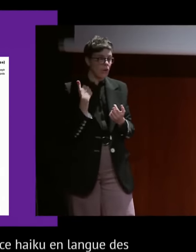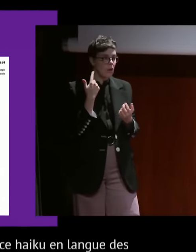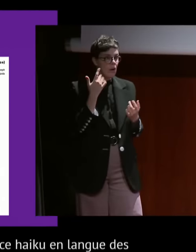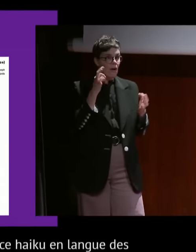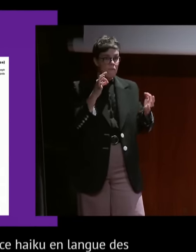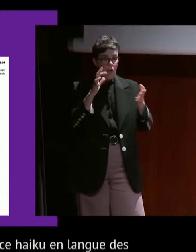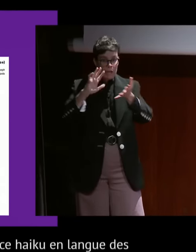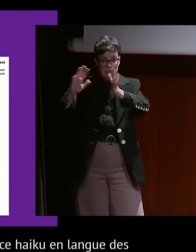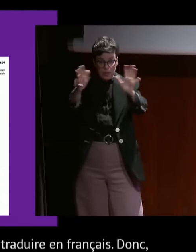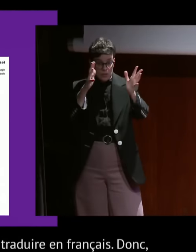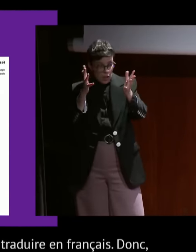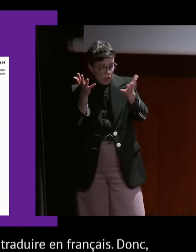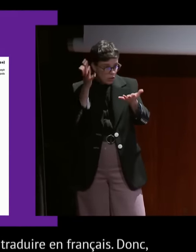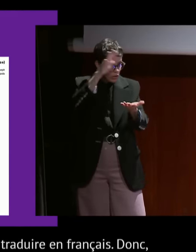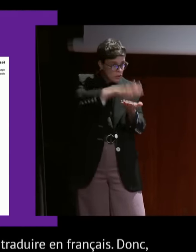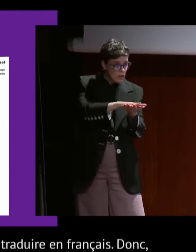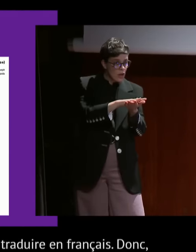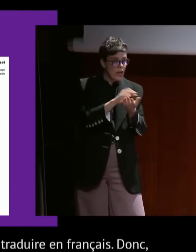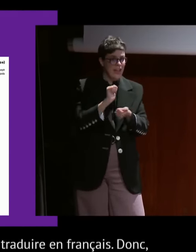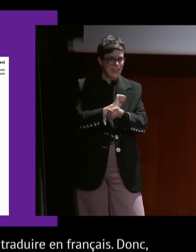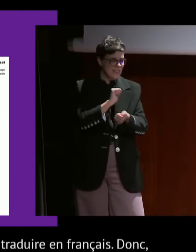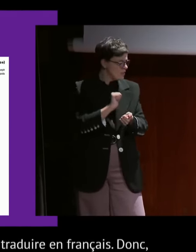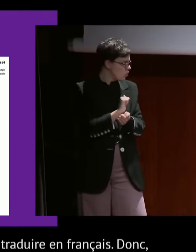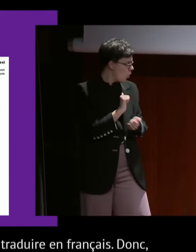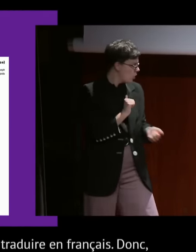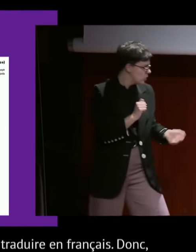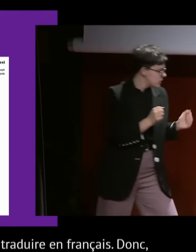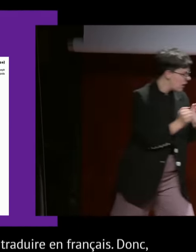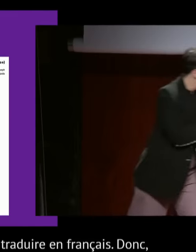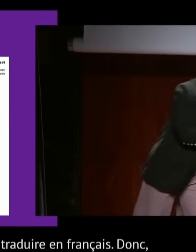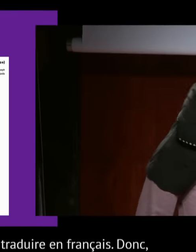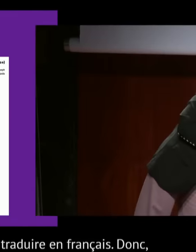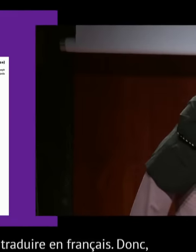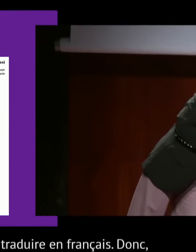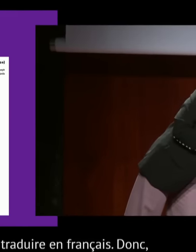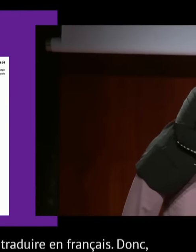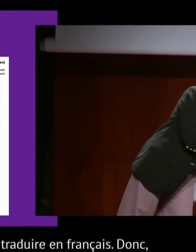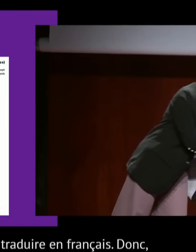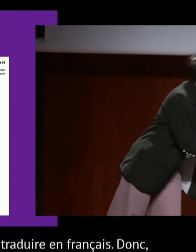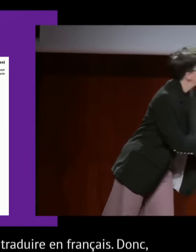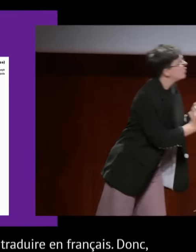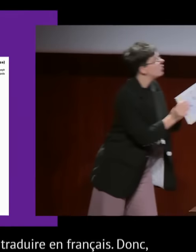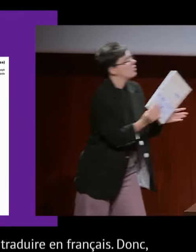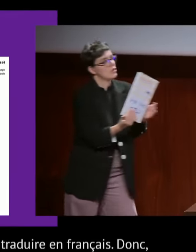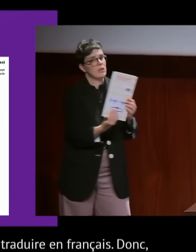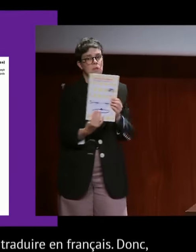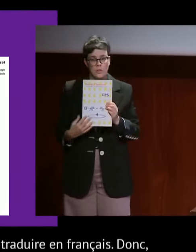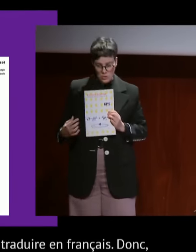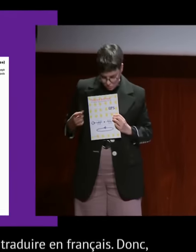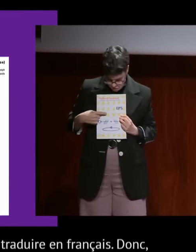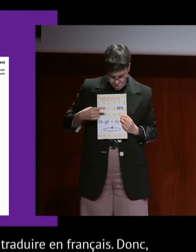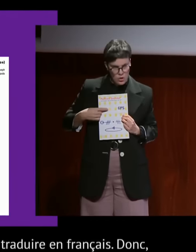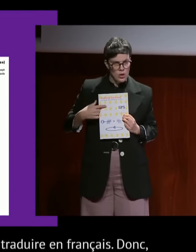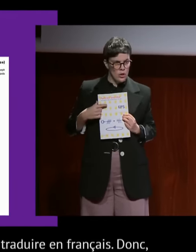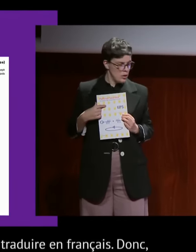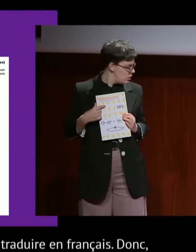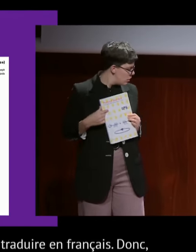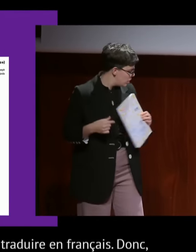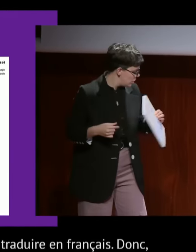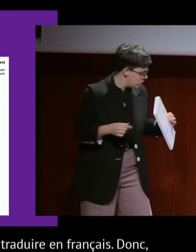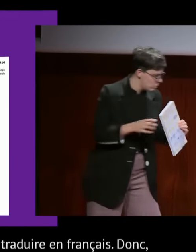Un autre exemple sur la trace qu'on peut garder de la langue des signes dans une édition.